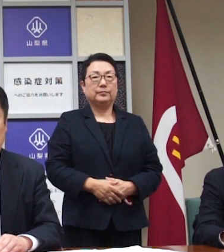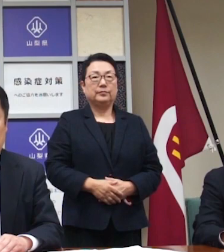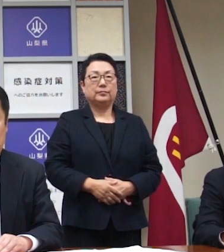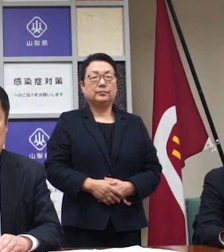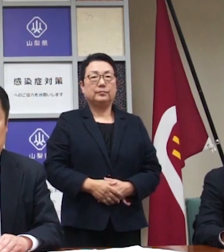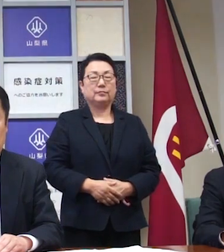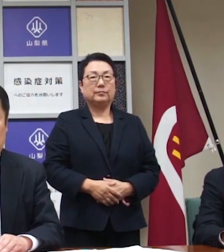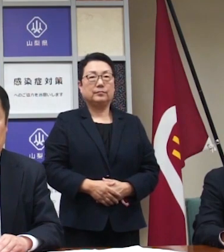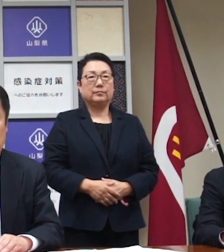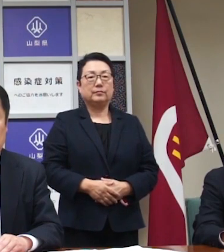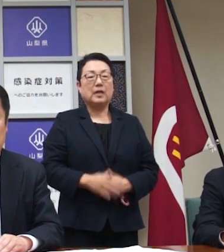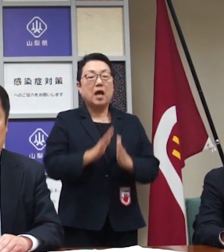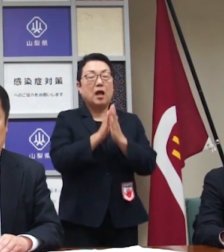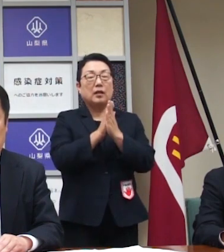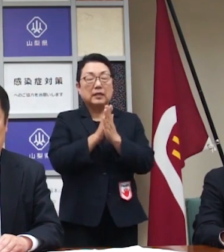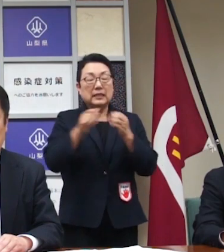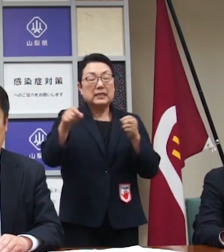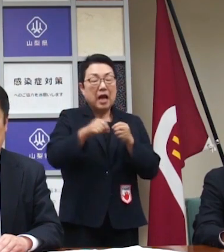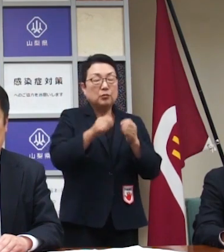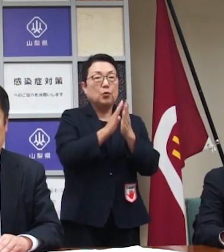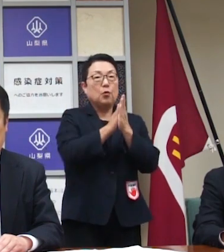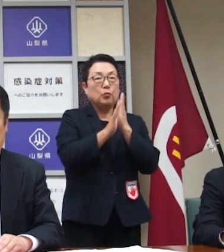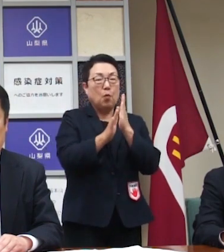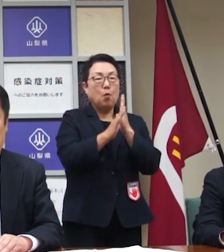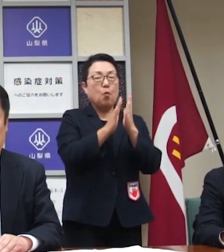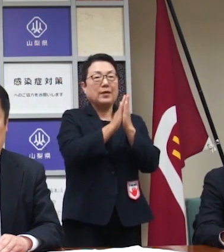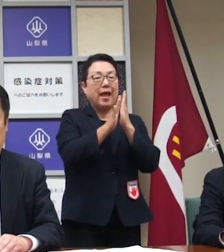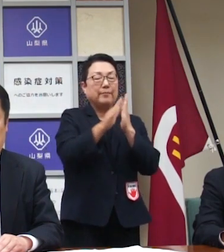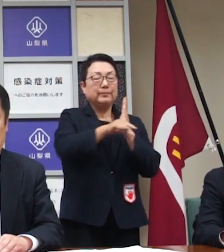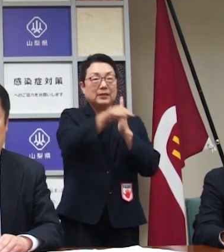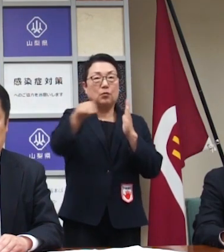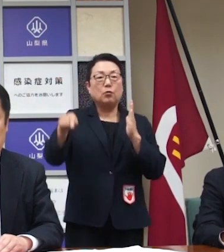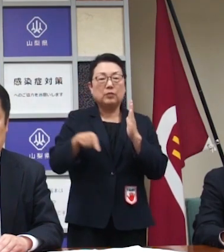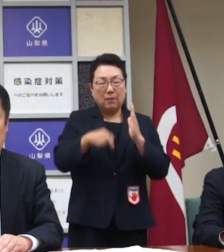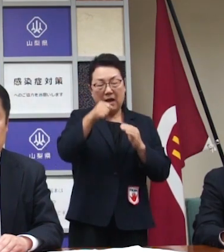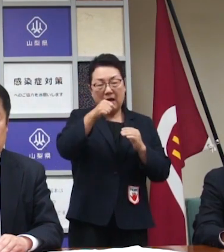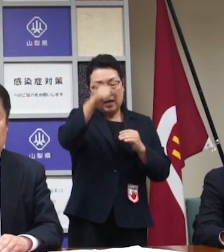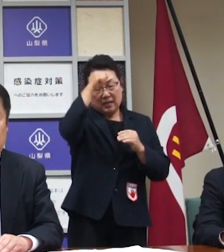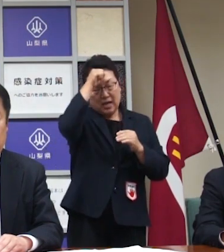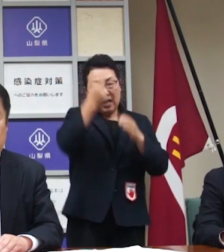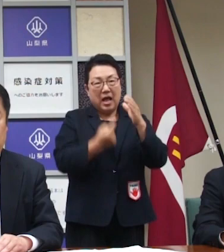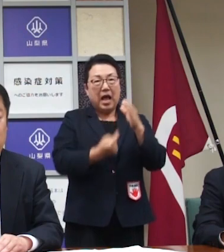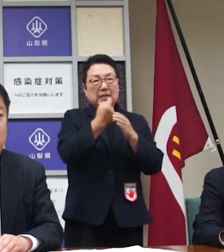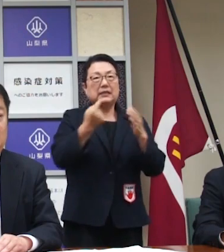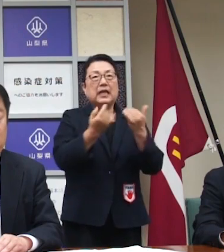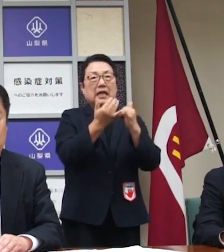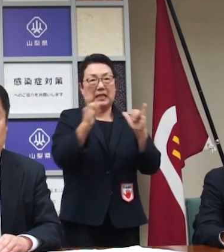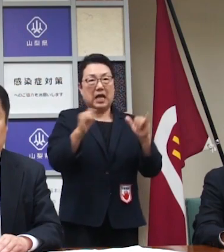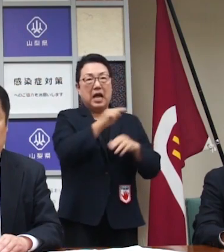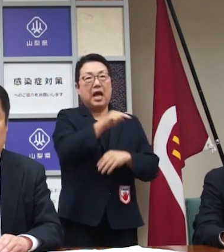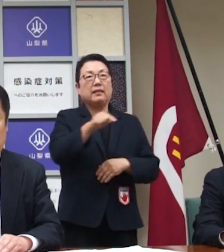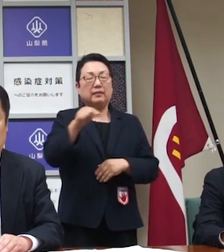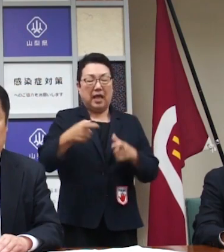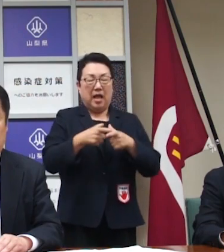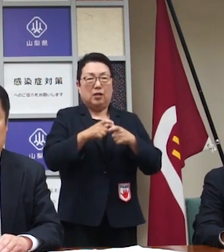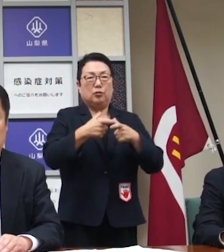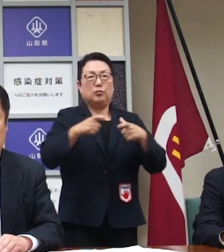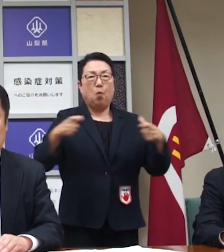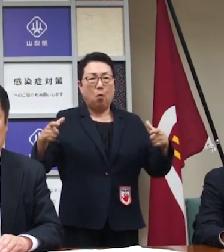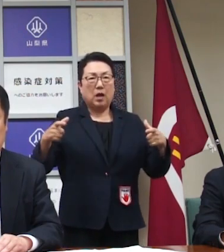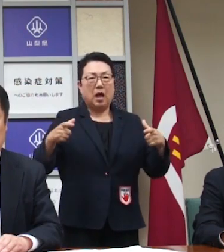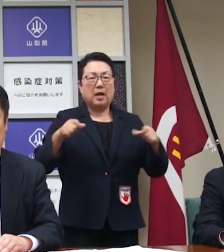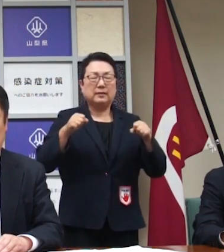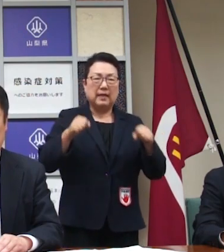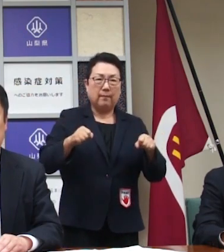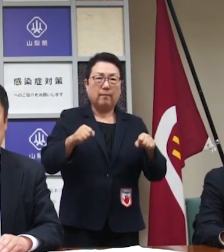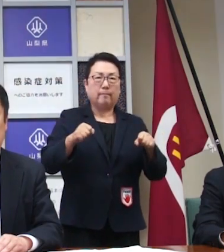集権都県に都県におきましては感染者が発生し、さらに増加してもおか